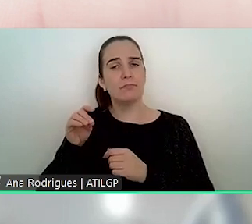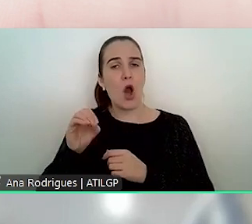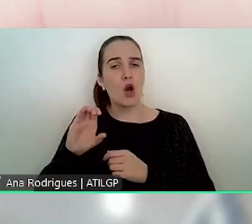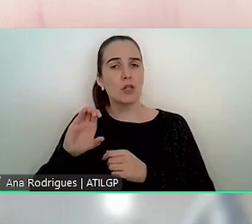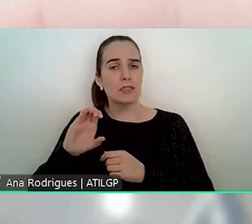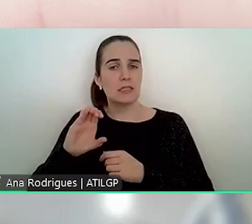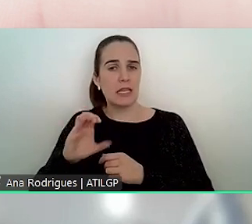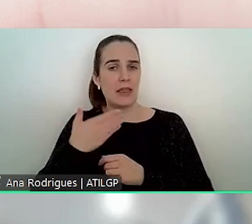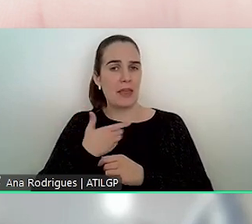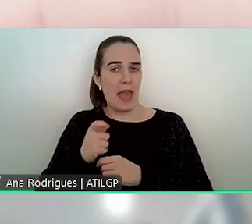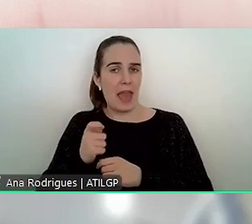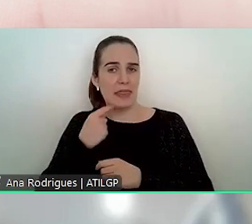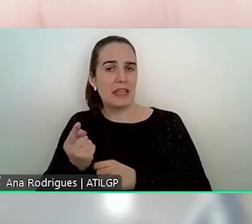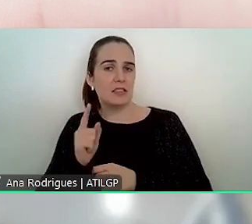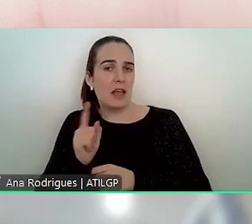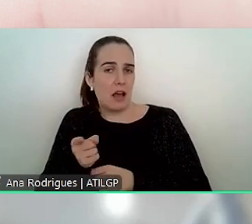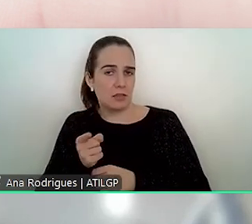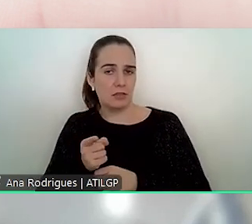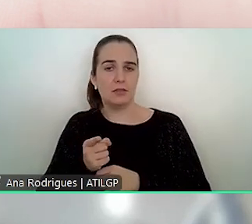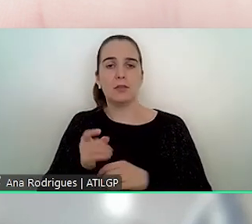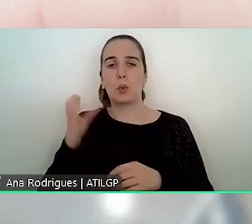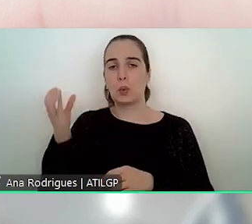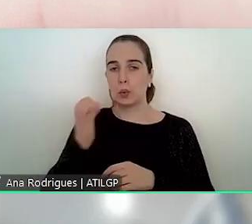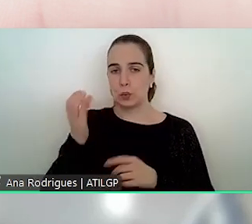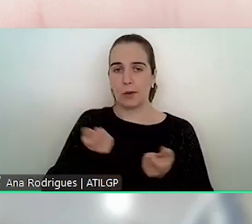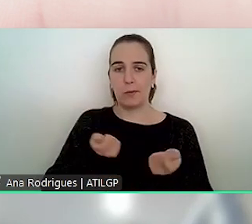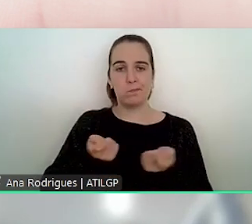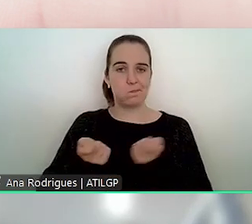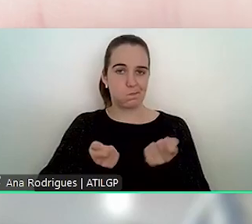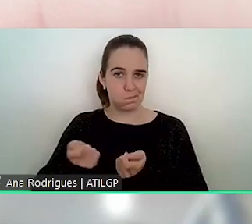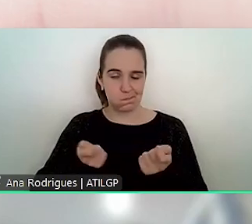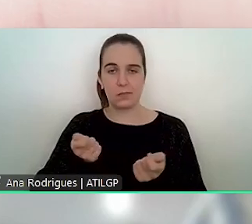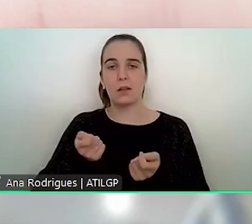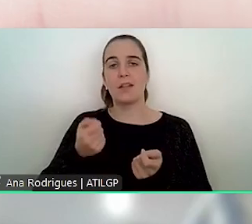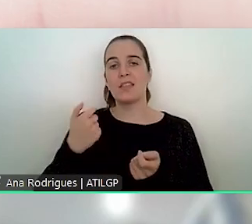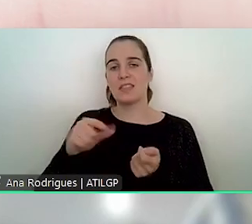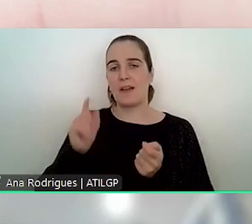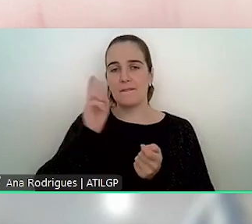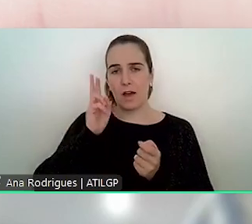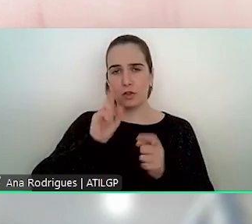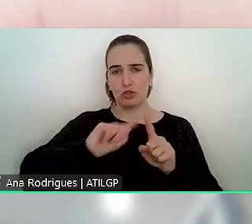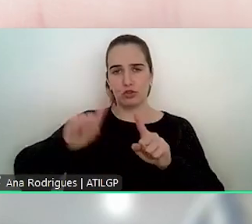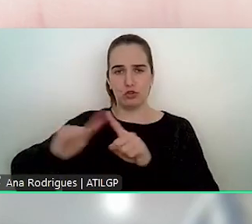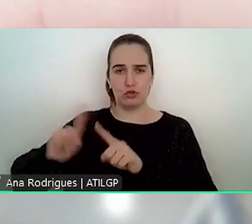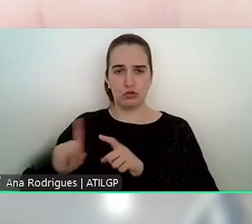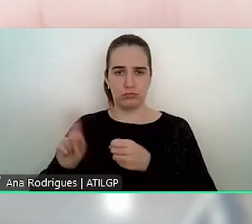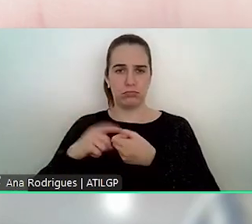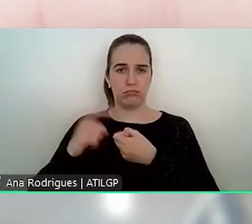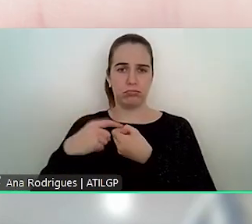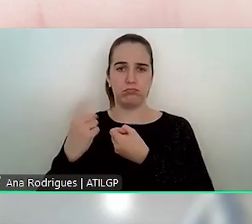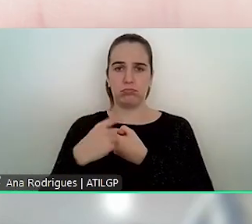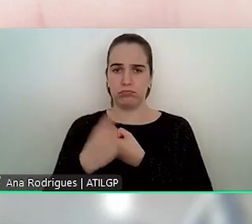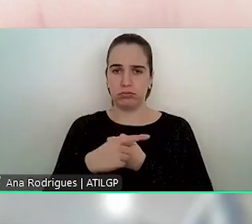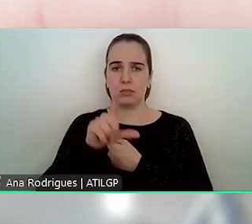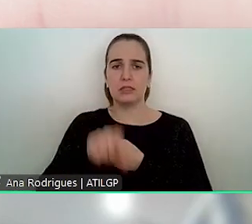falar de uma cultura de governança que agrega um conjunto de políticas e práticas